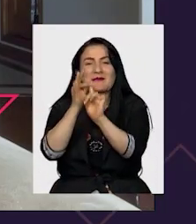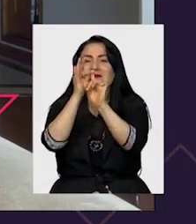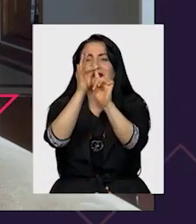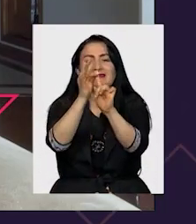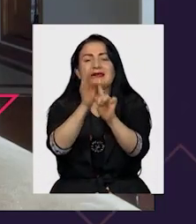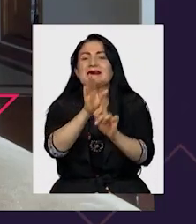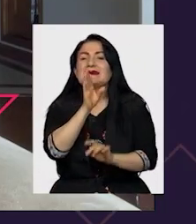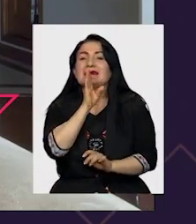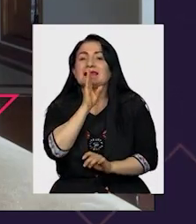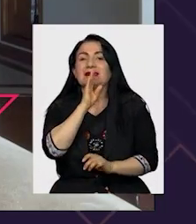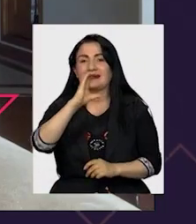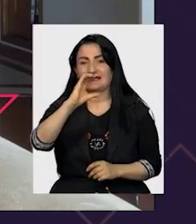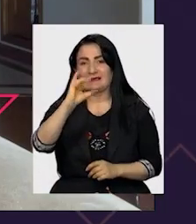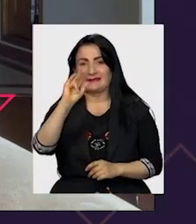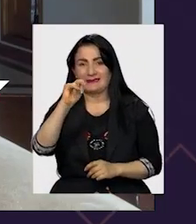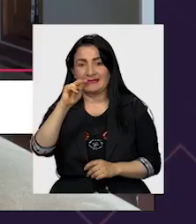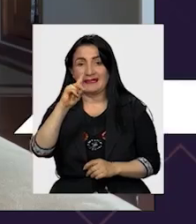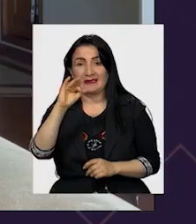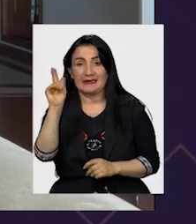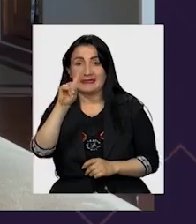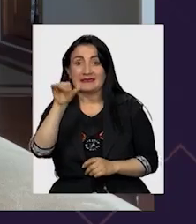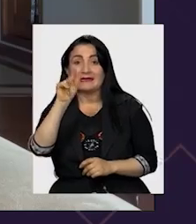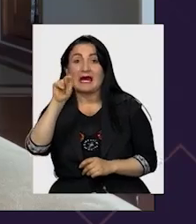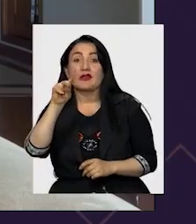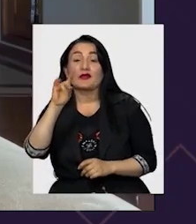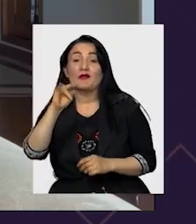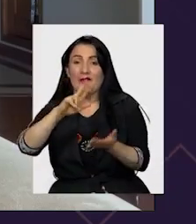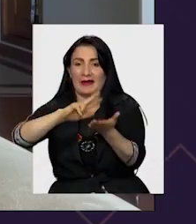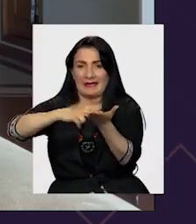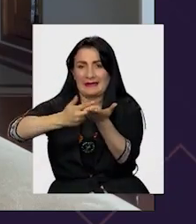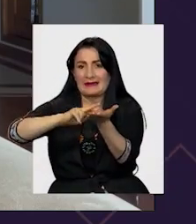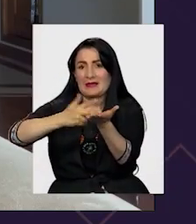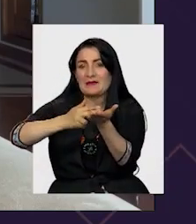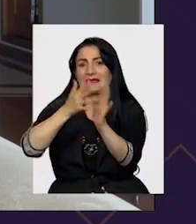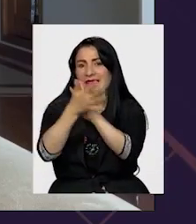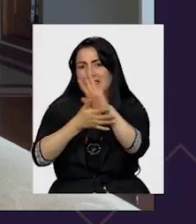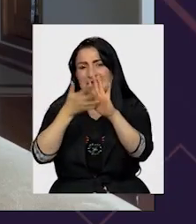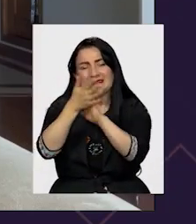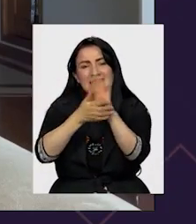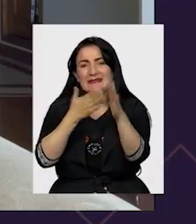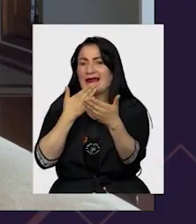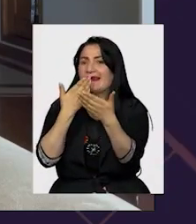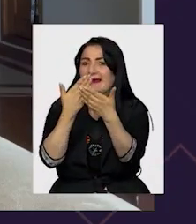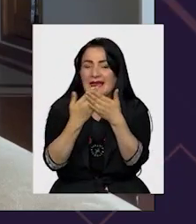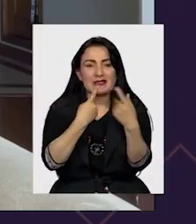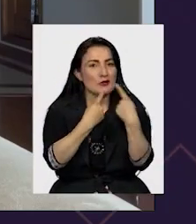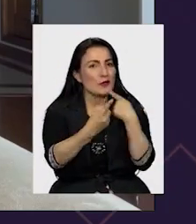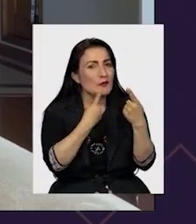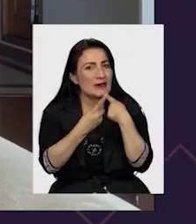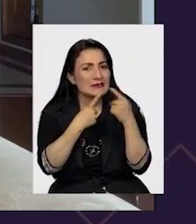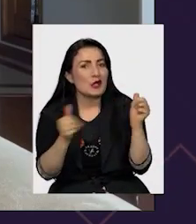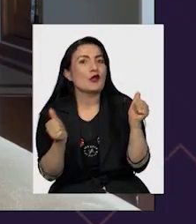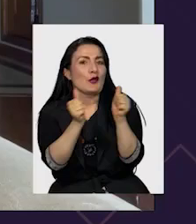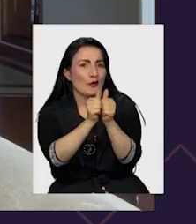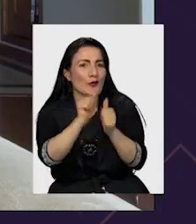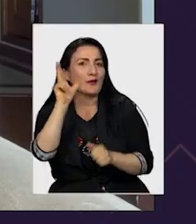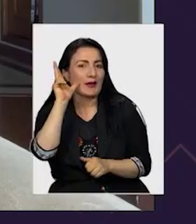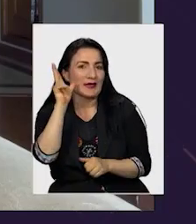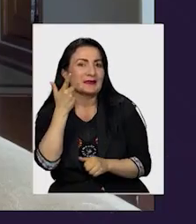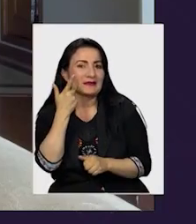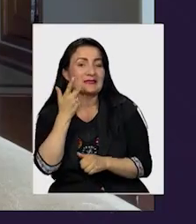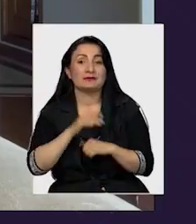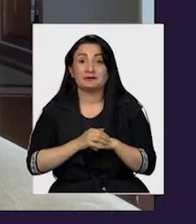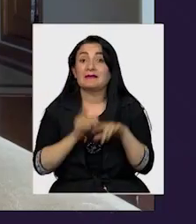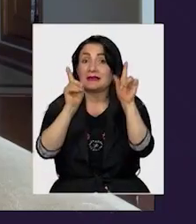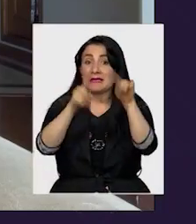muy especialmente a Cindy Sandoval por su trabajo como intérprete de lengua de señas colombiana en nuestra conversación de hoy con